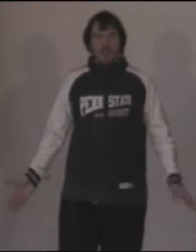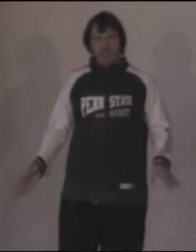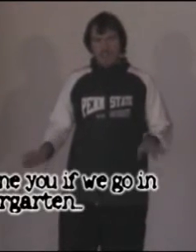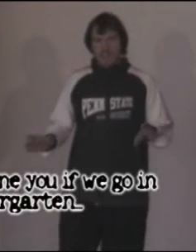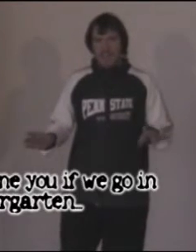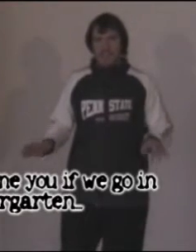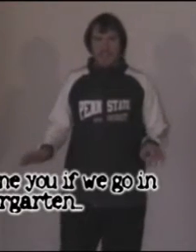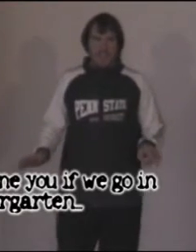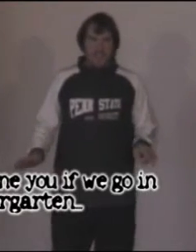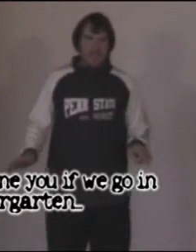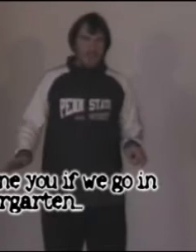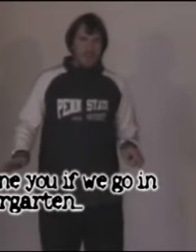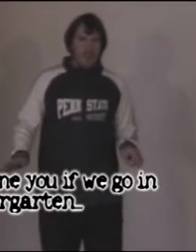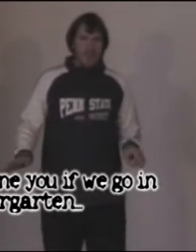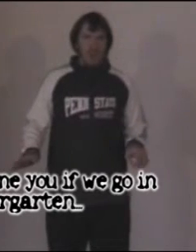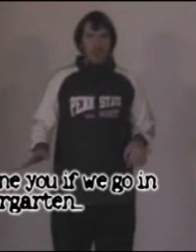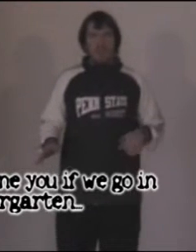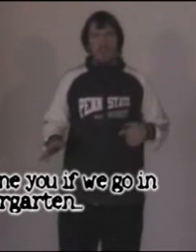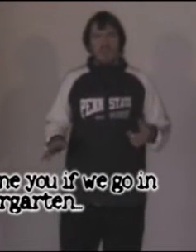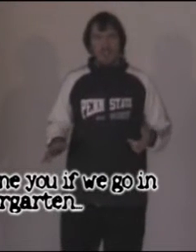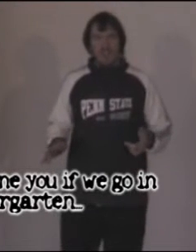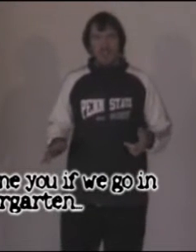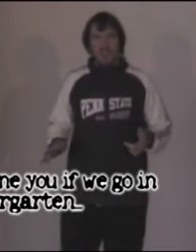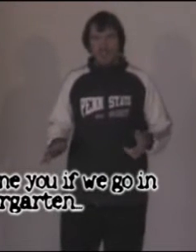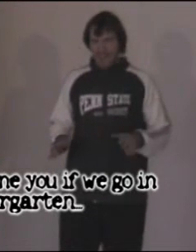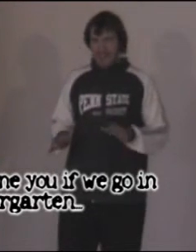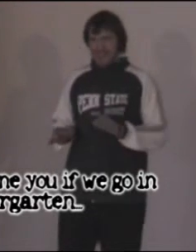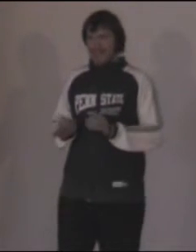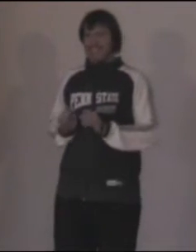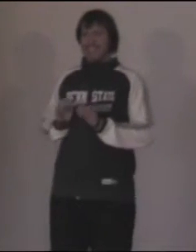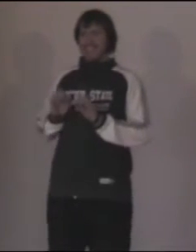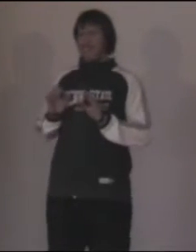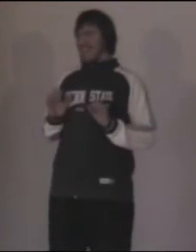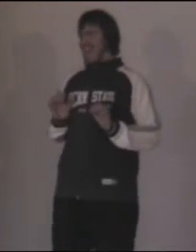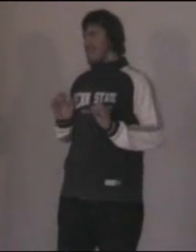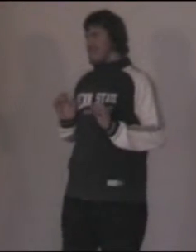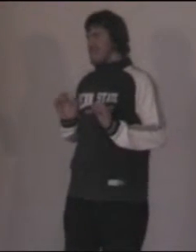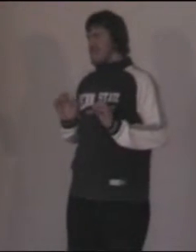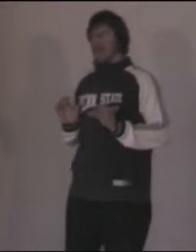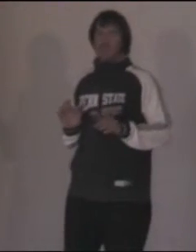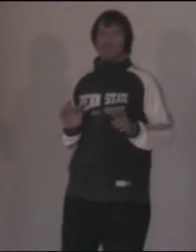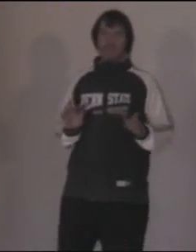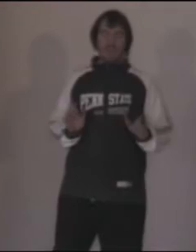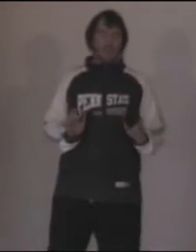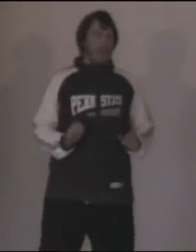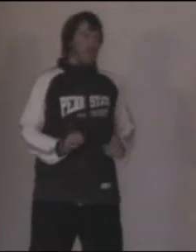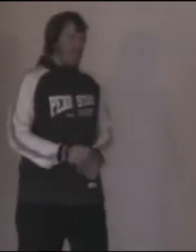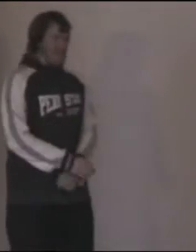Immaginate che se andassimo all'asilo. Un bambino dice: ciao, io sono Francesco, come ti chiami? L'altro risponde: non posso